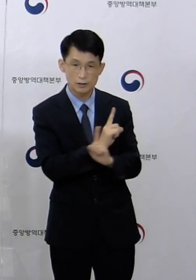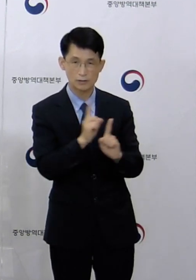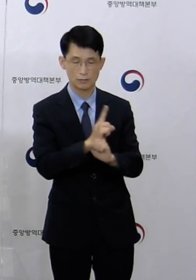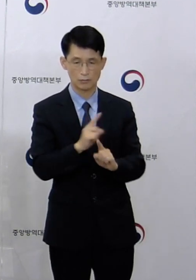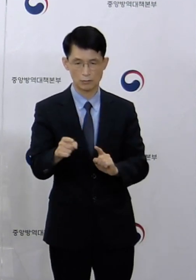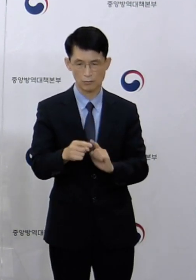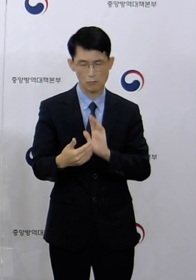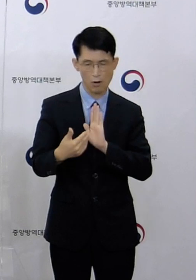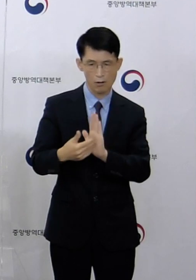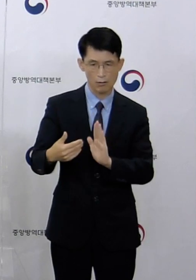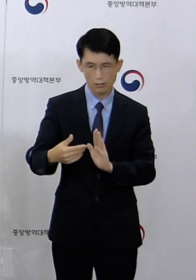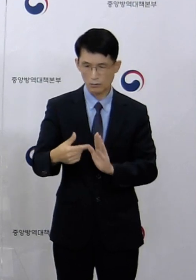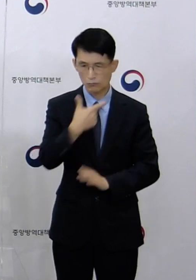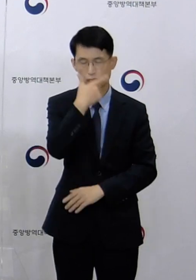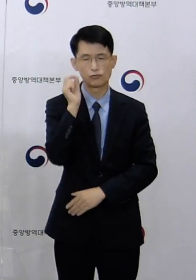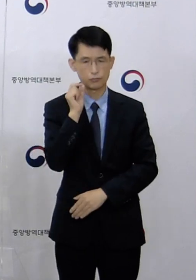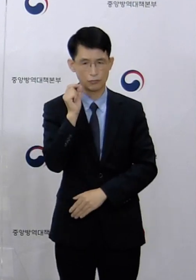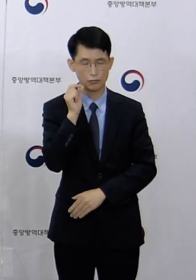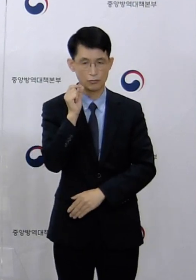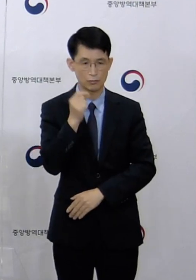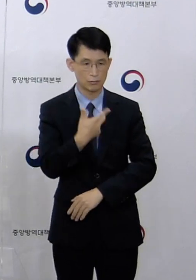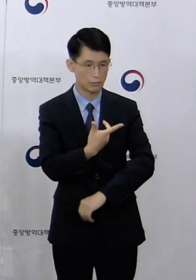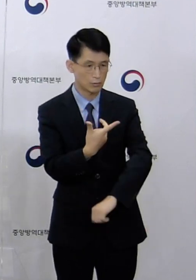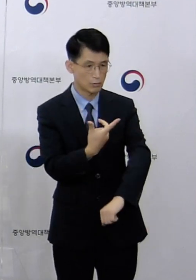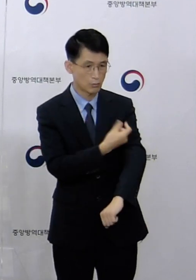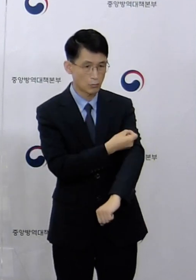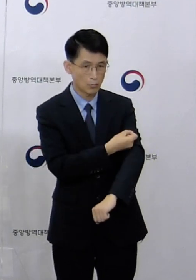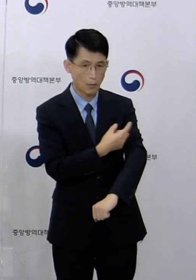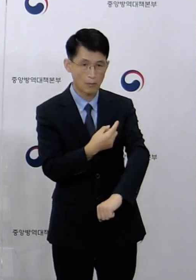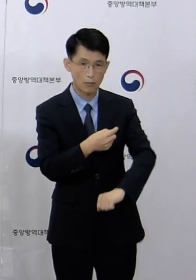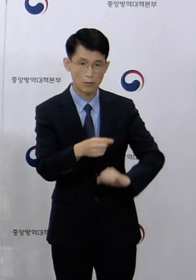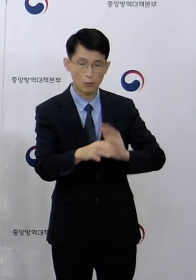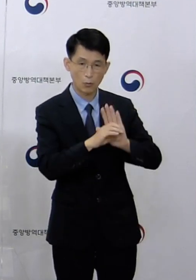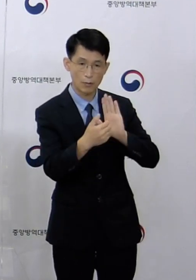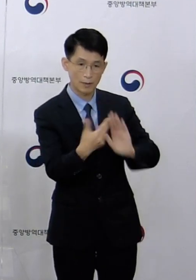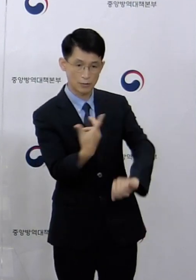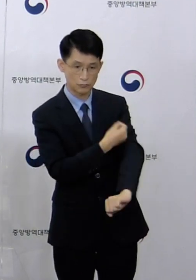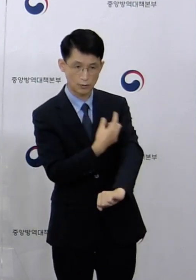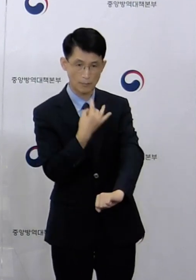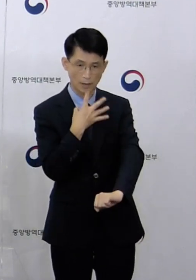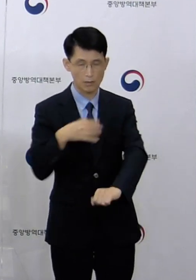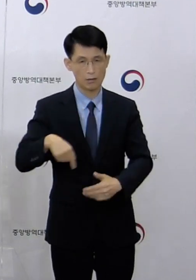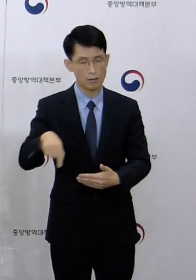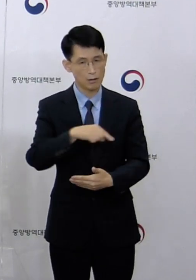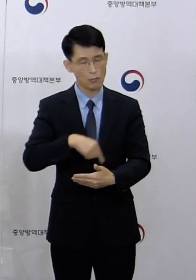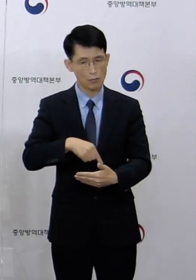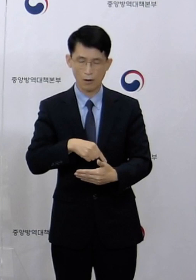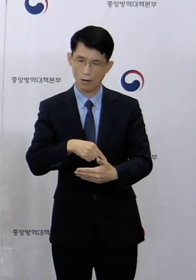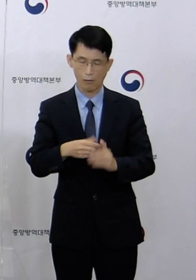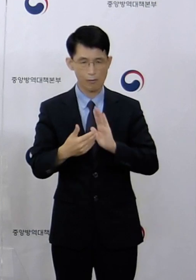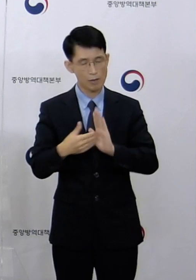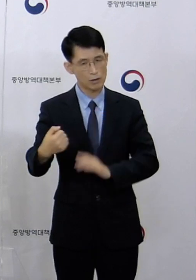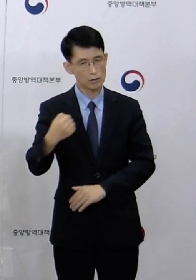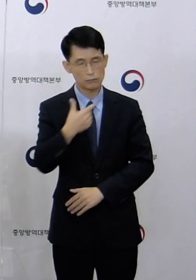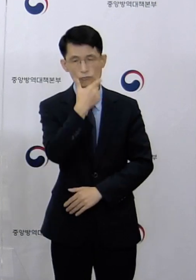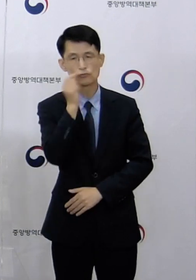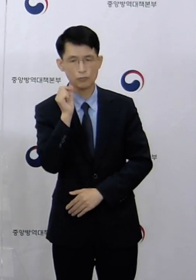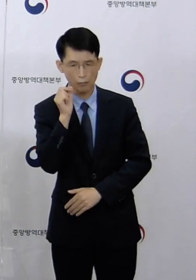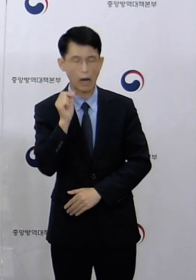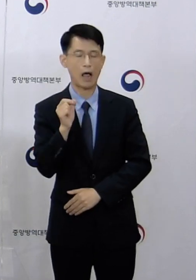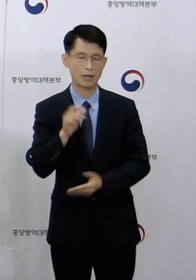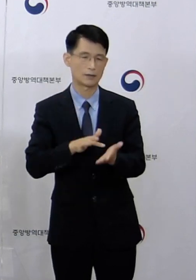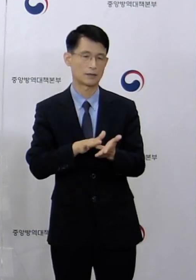증상으로 예방 접종으로는 면역 형성이 어려운 분들에게 항체를 직접 투여해 예방 효과를 발생시키는 예방용